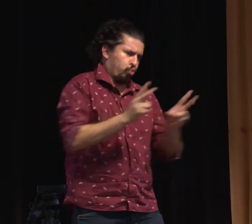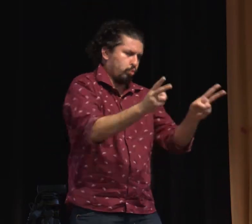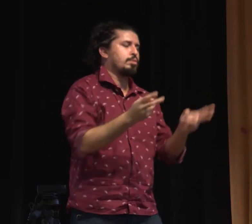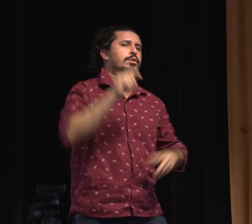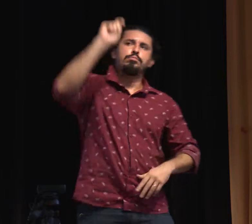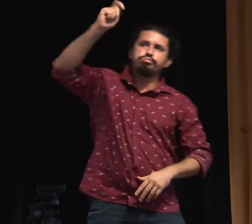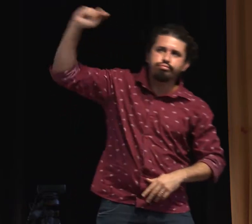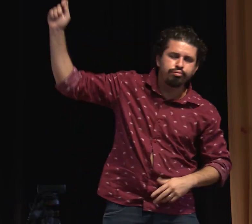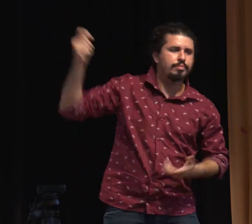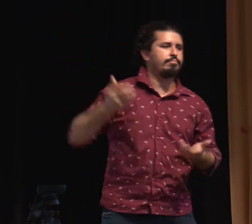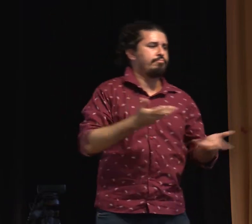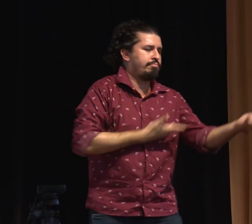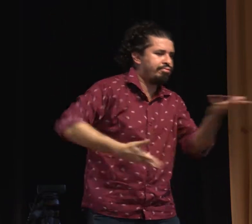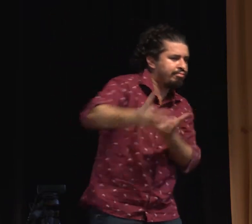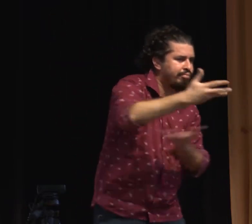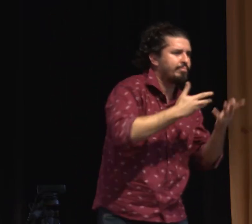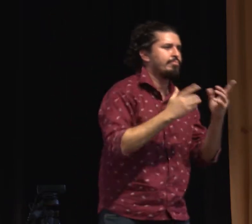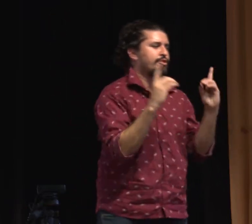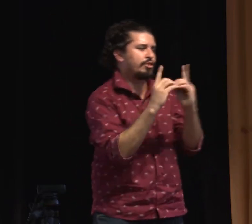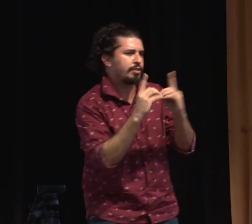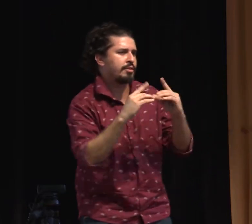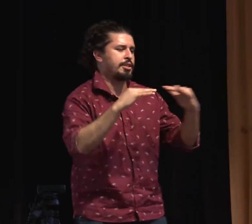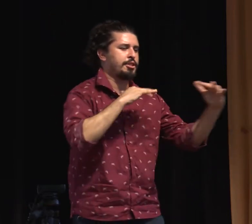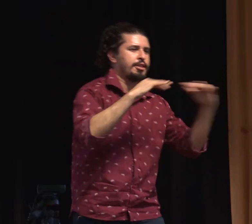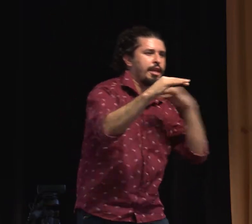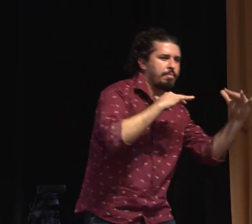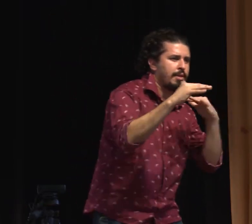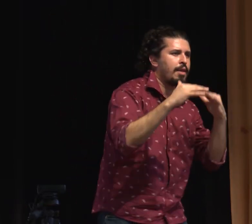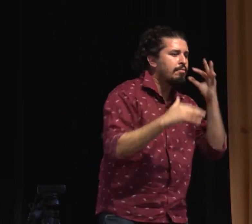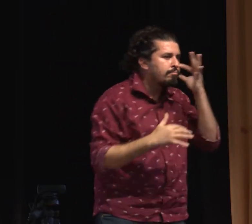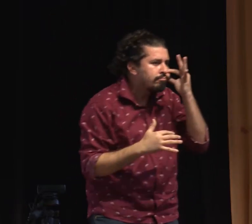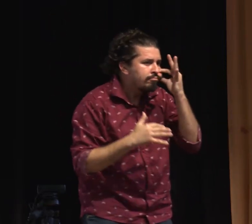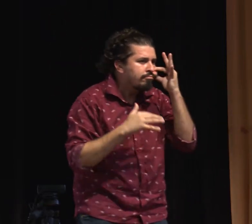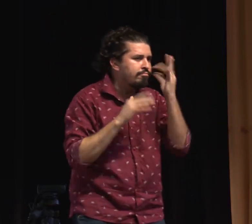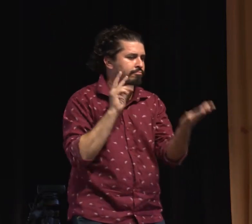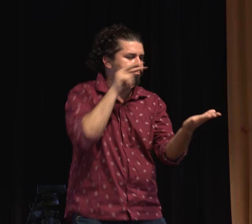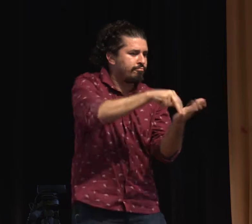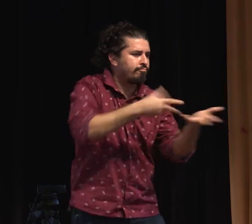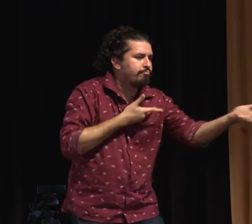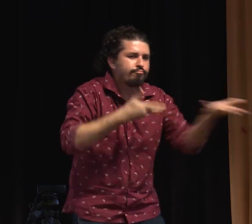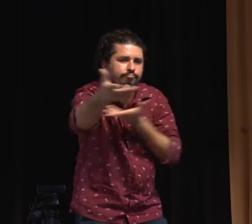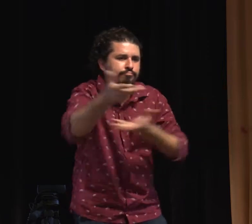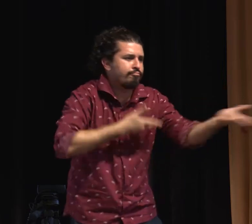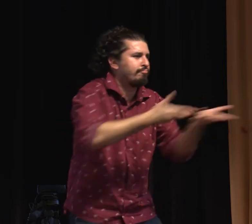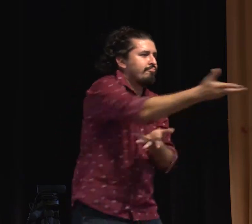não tinha, a gente usava mais o quadro, a gente interagia muito mais, a didática era mais presencial, você ia lá, trocava com o